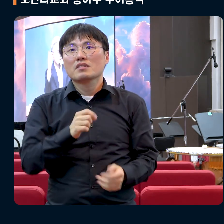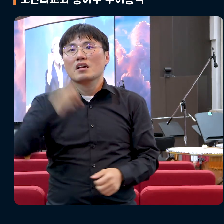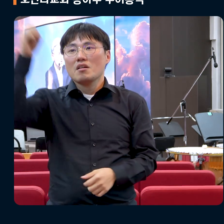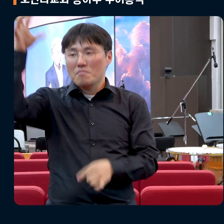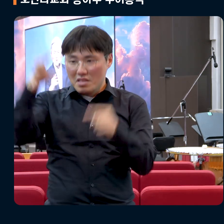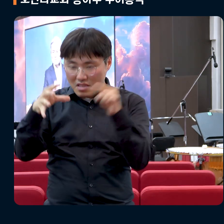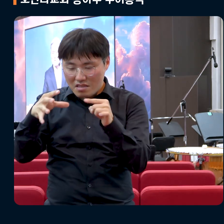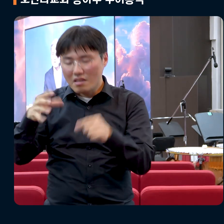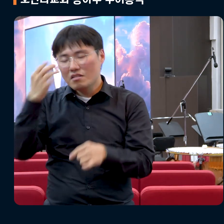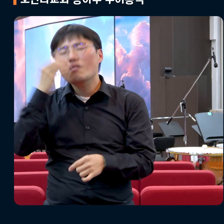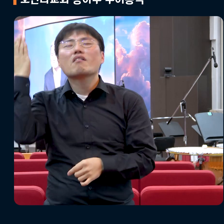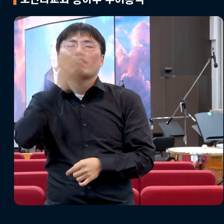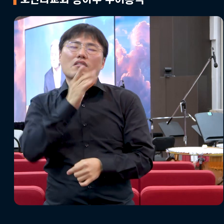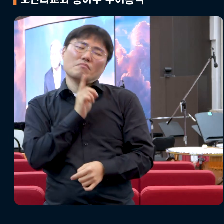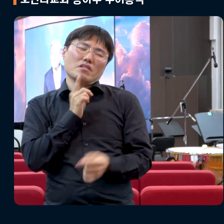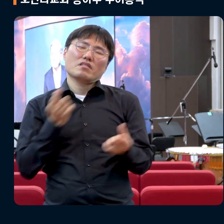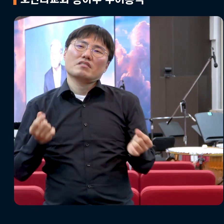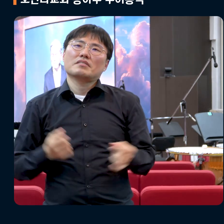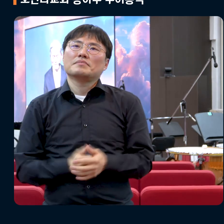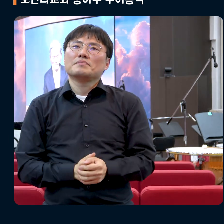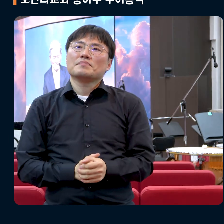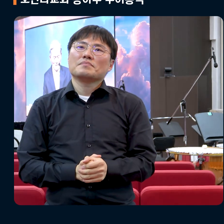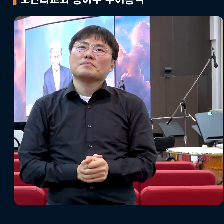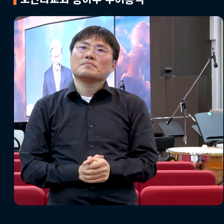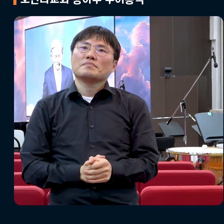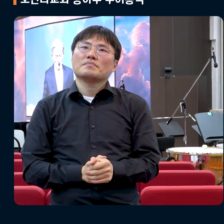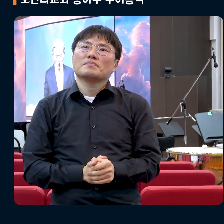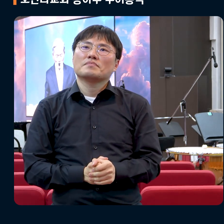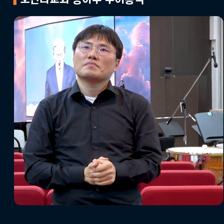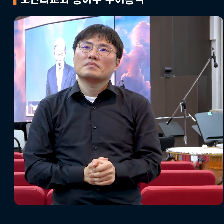이게 바로 빛의 성결입니다.